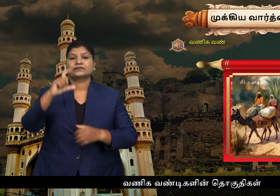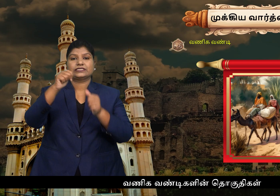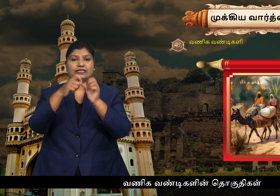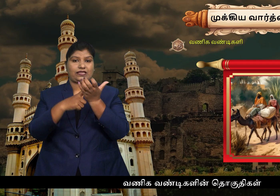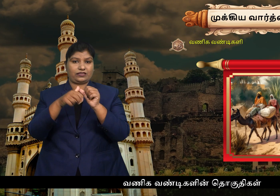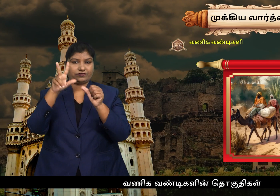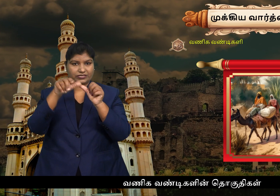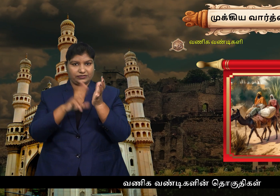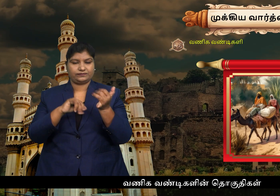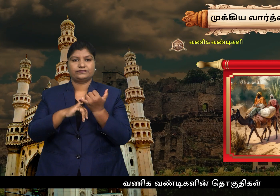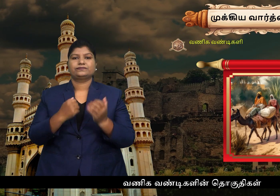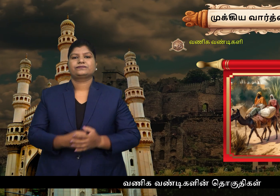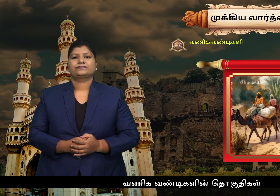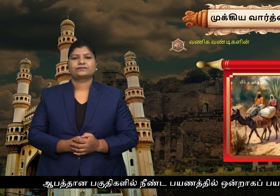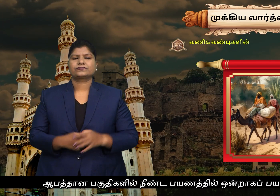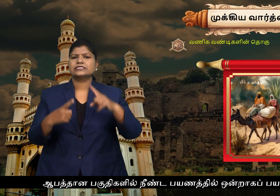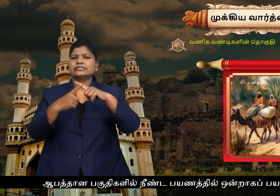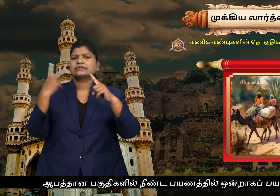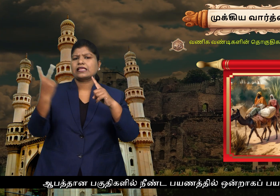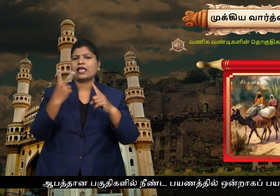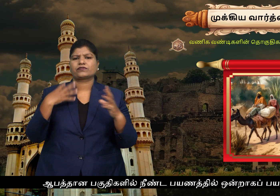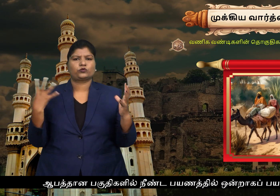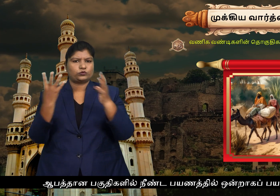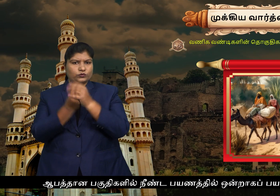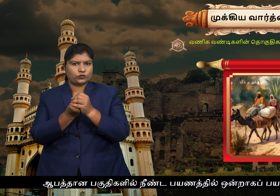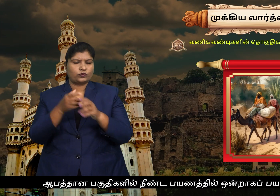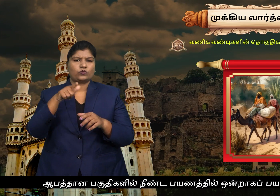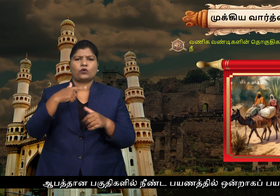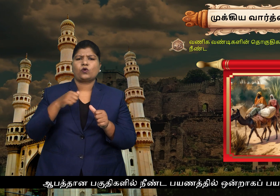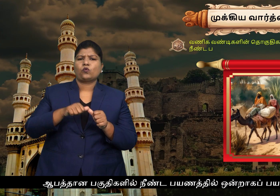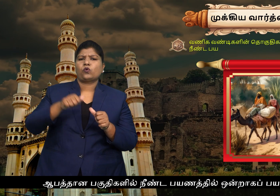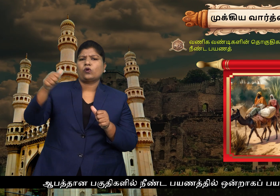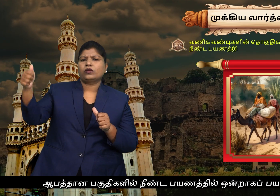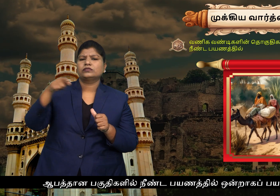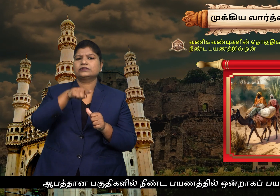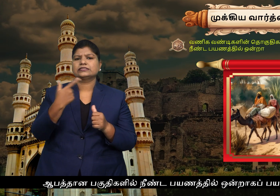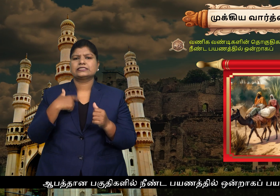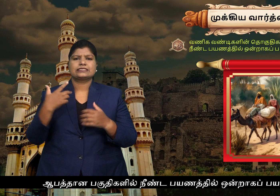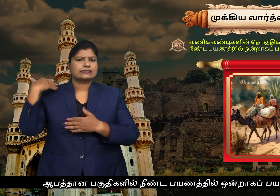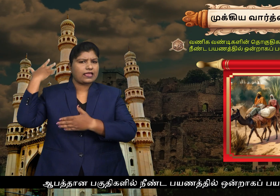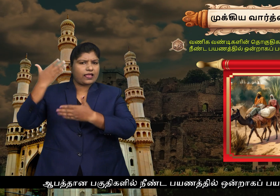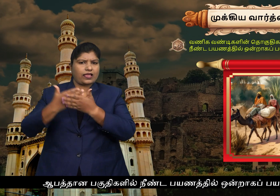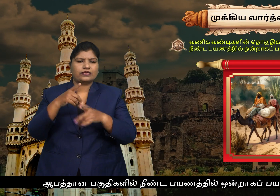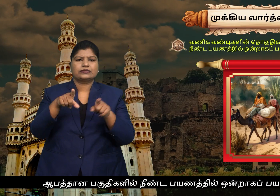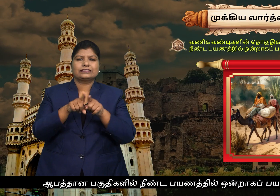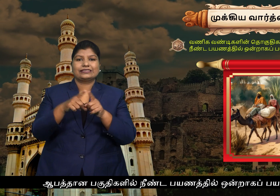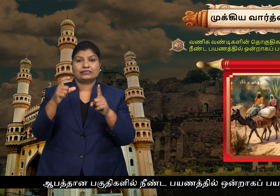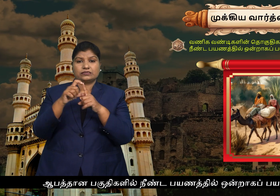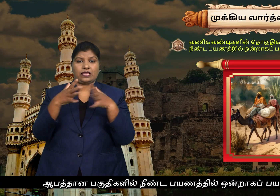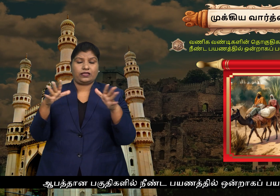வணிக வண்டிகளின் தொகுதிகள், ஆபத்தான பகுதிகளில் நீண்ட பயணத்தில் ஒன்றாக பயணம் செய்வது,